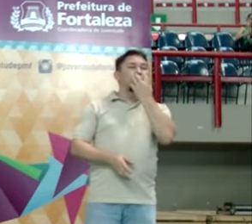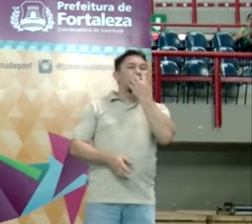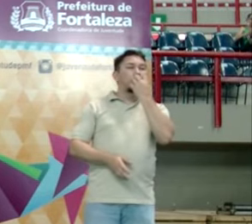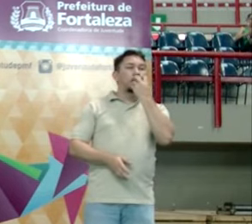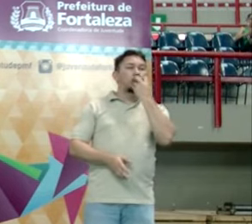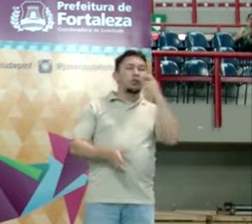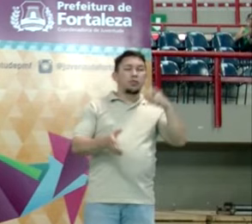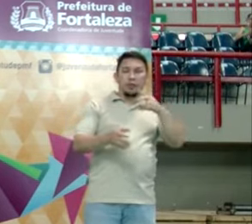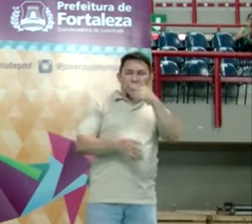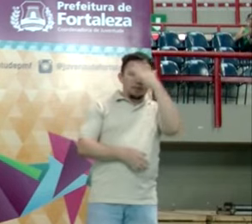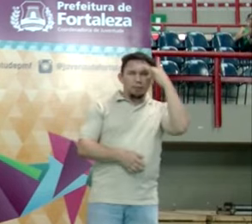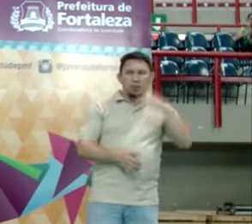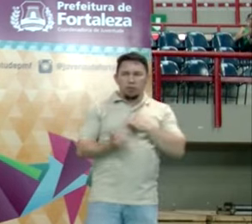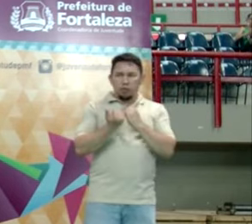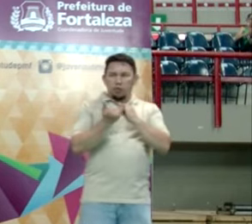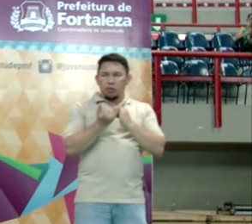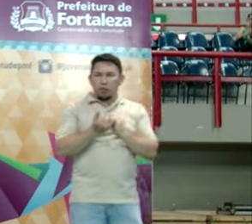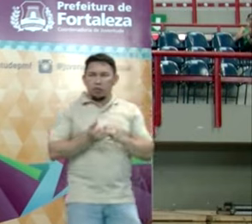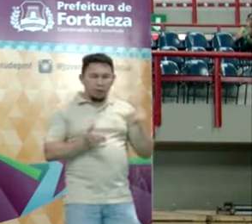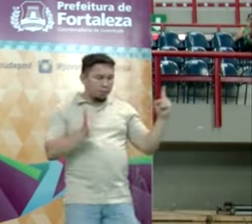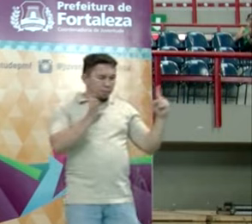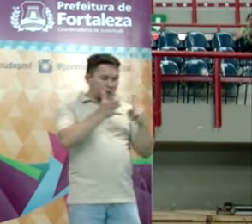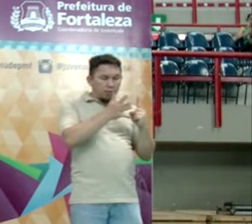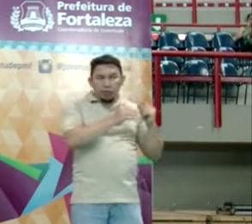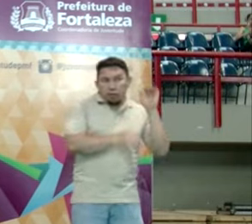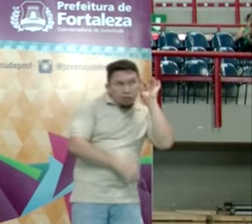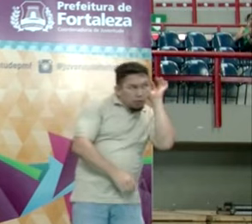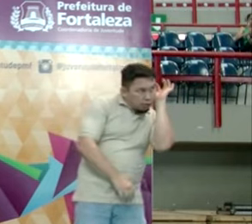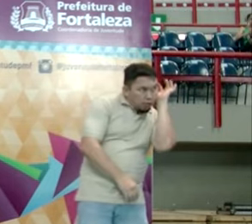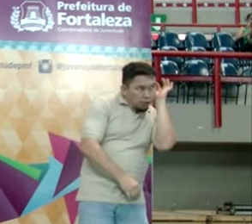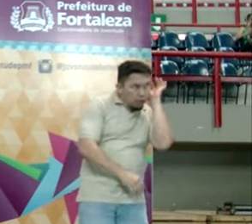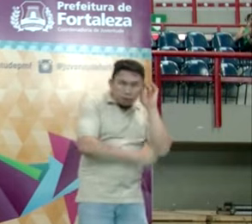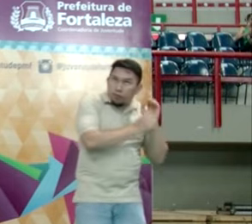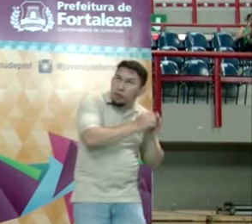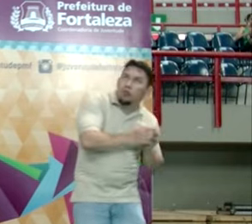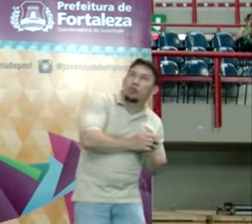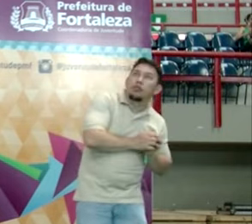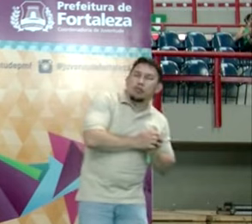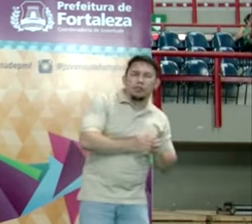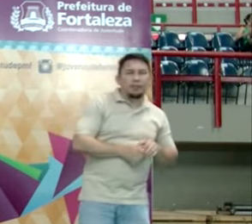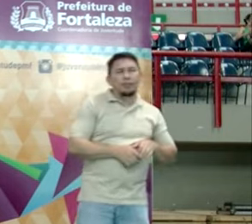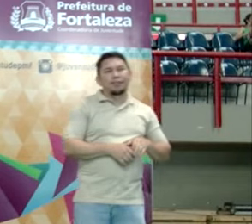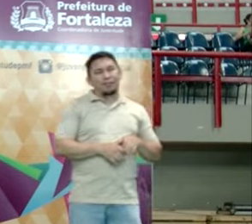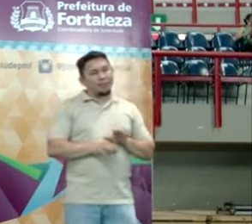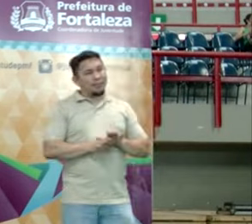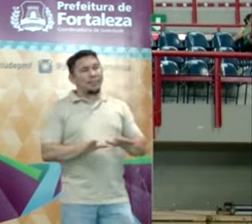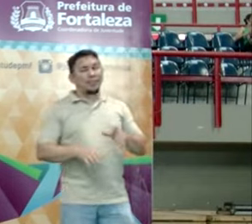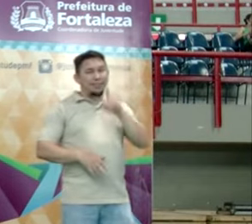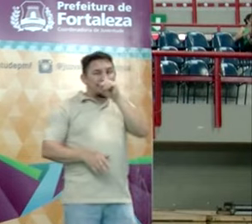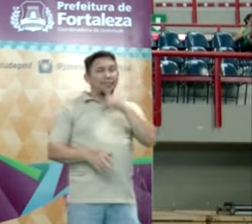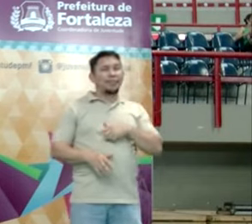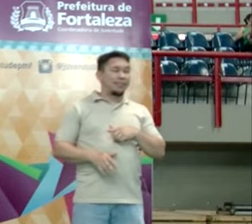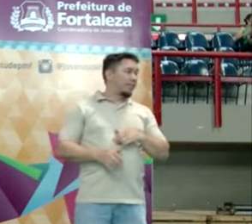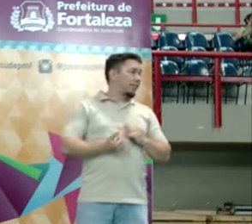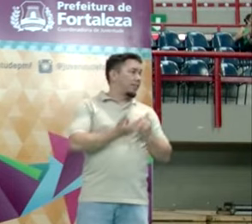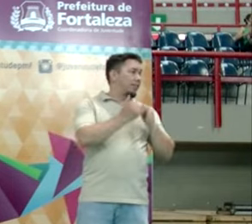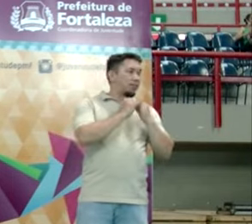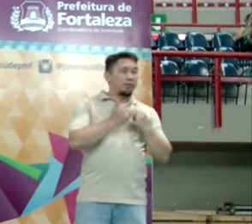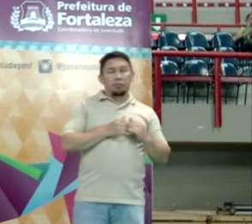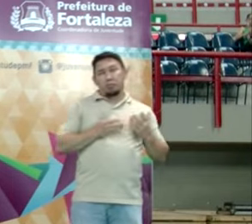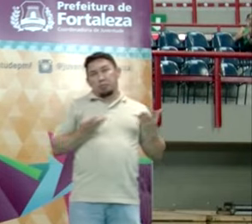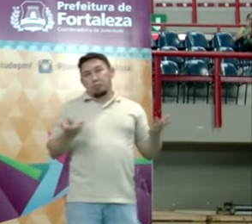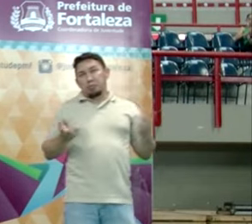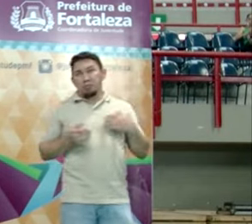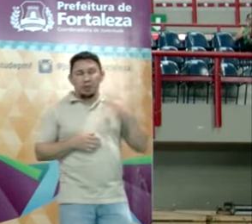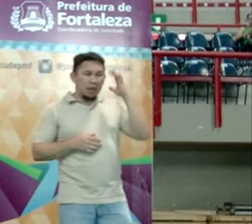atrás da parede. Ninguém faz isso aqui, né? Eu sei que lá no Aquiraz o pessoal é muito fofoqueiro, eu sei disso. Mas eu não sei